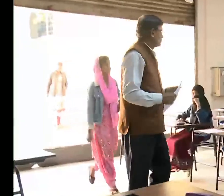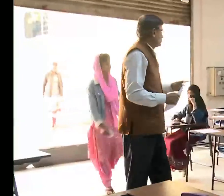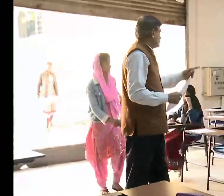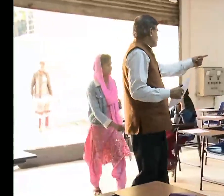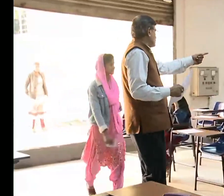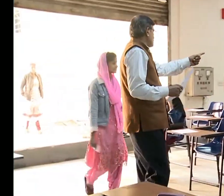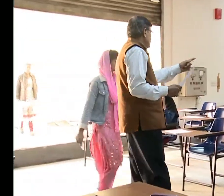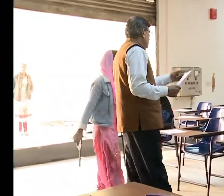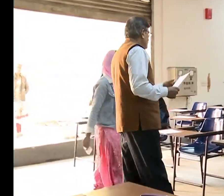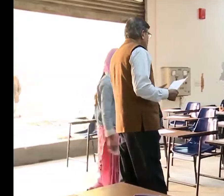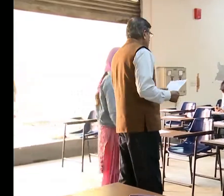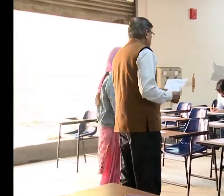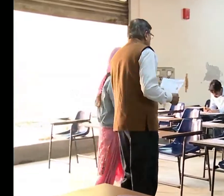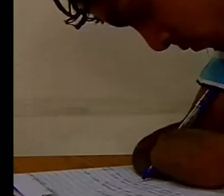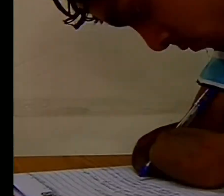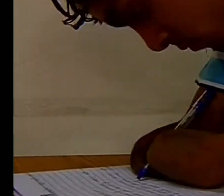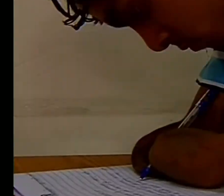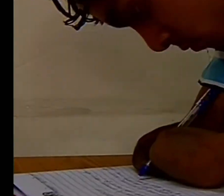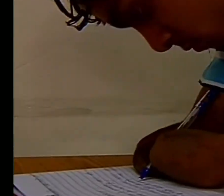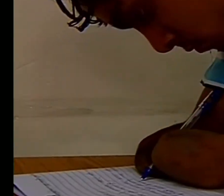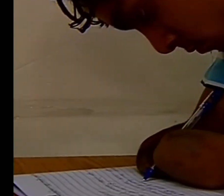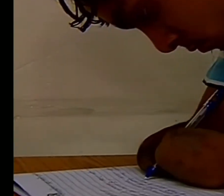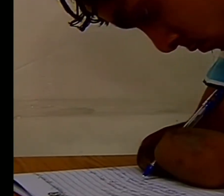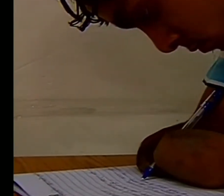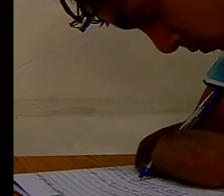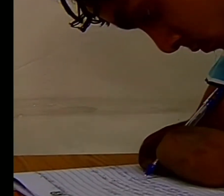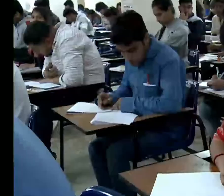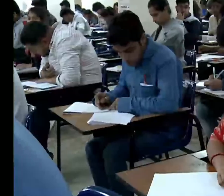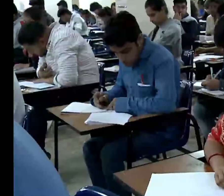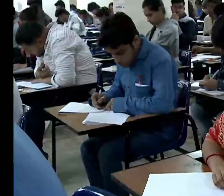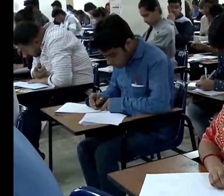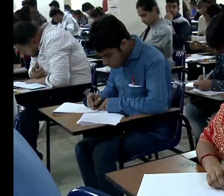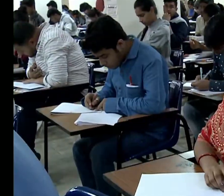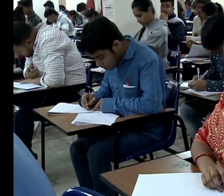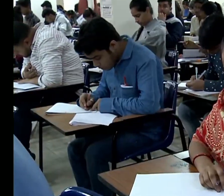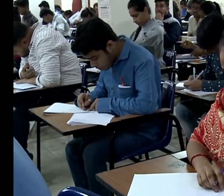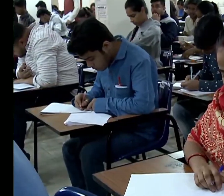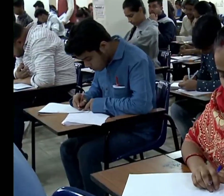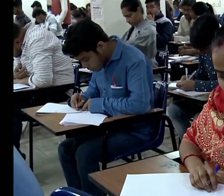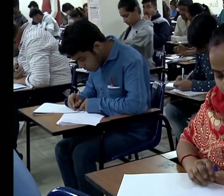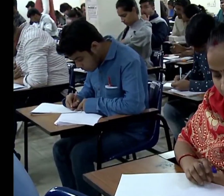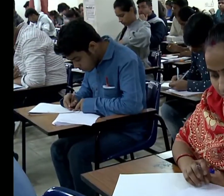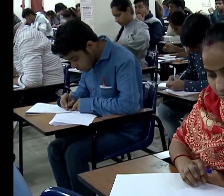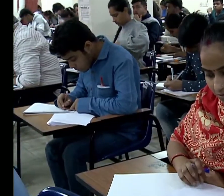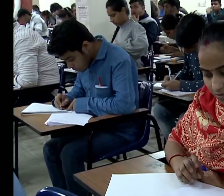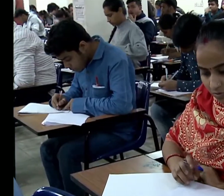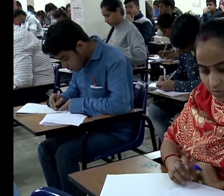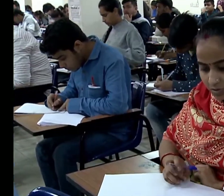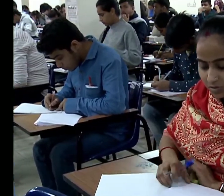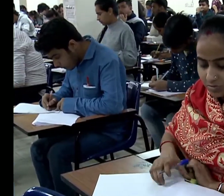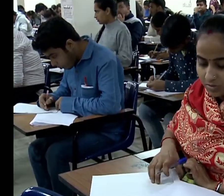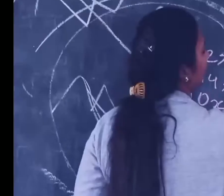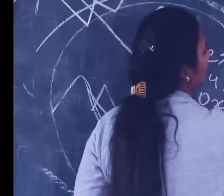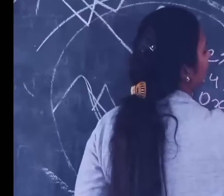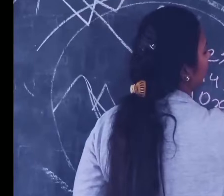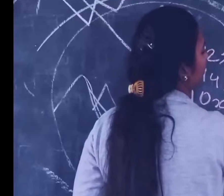फिर शिक्षा परीक्षा का अवसर एक बार ही क्यों